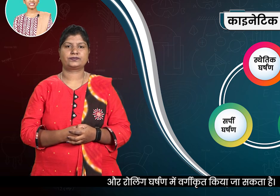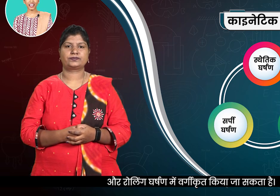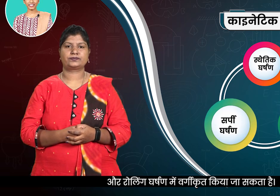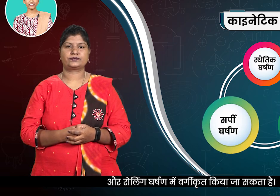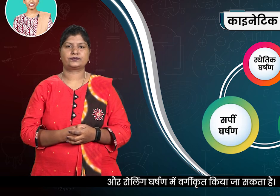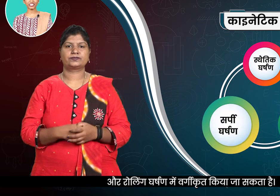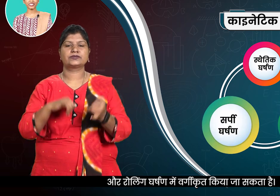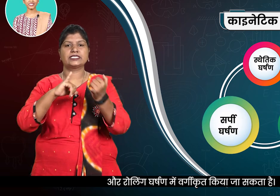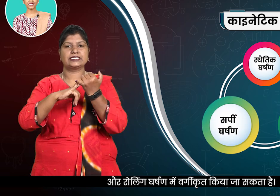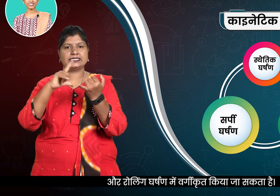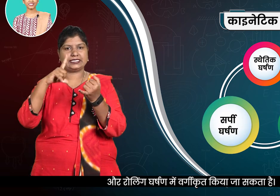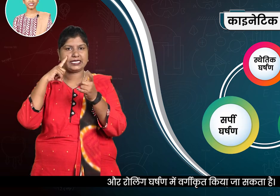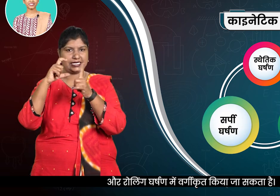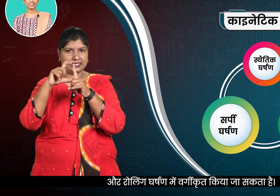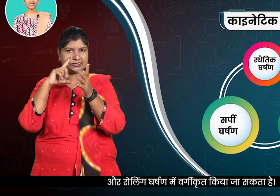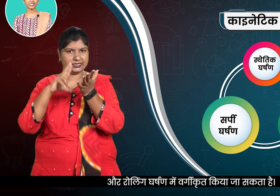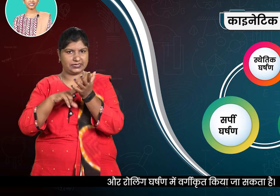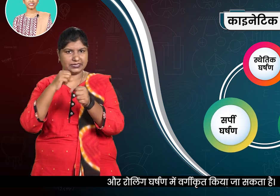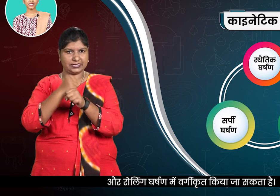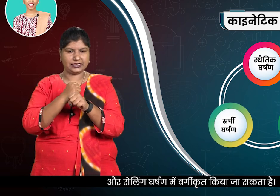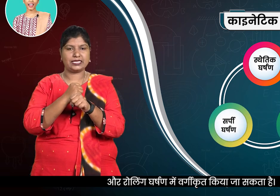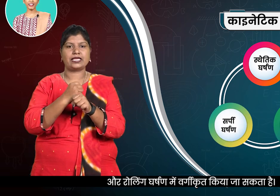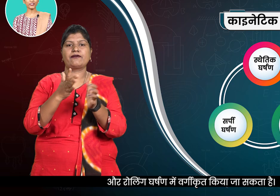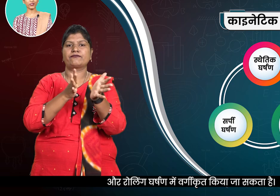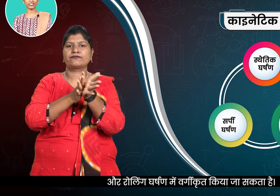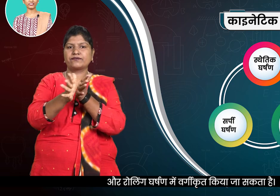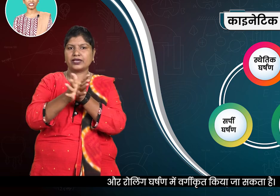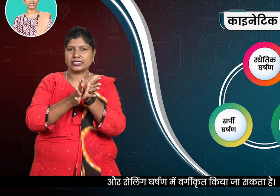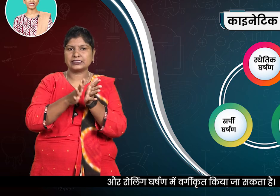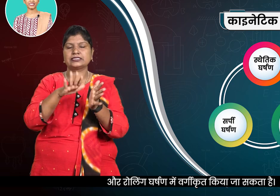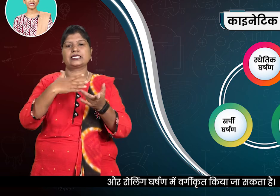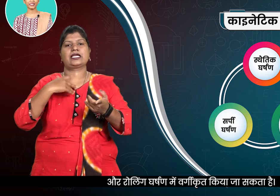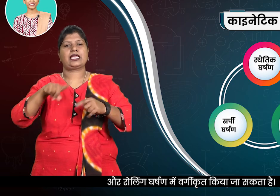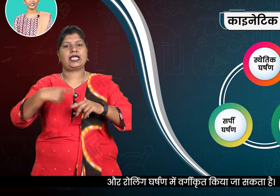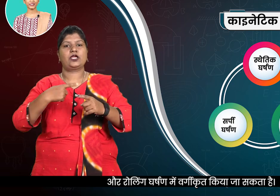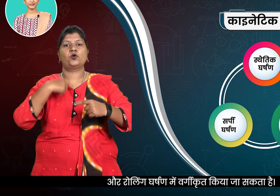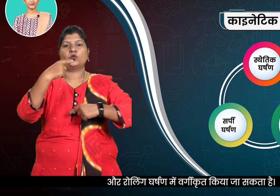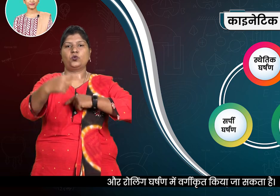और रोलिंग घर्शन में वर्गिकृत किया जा सकता है